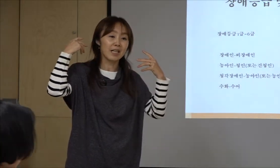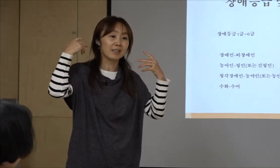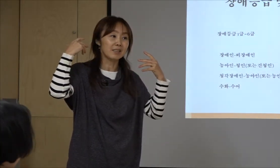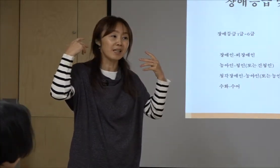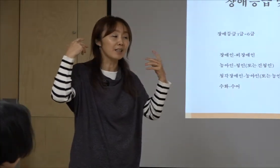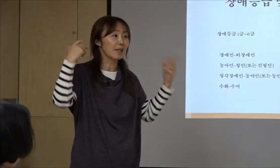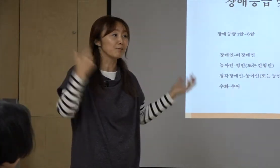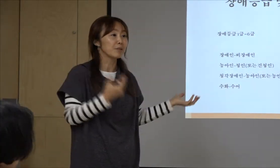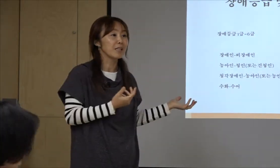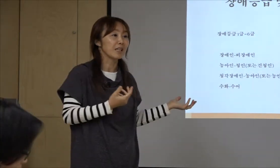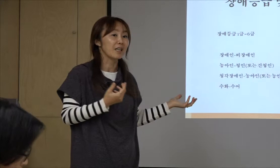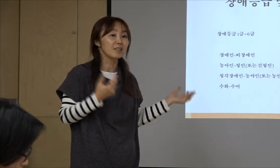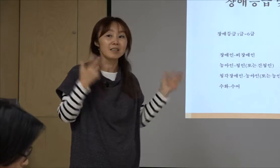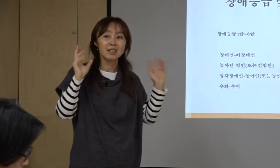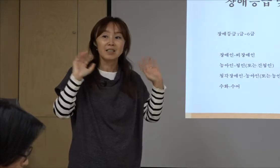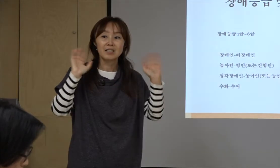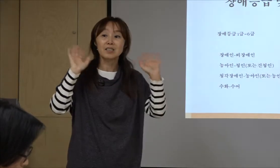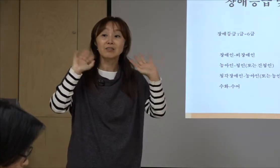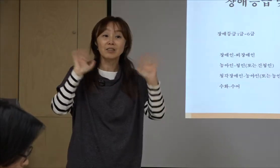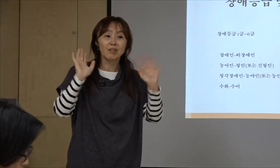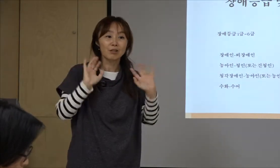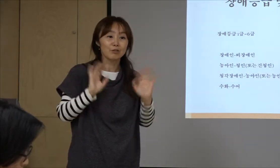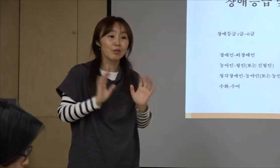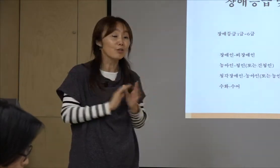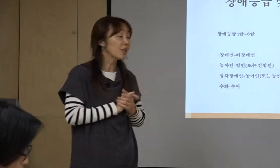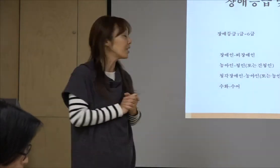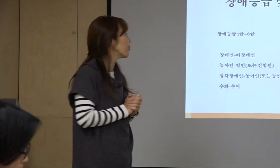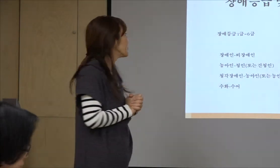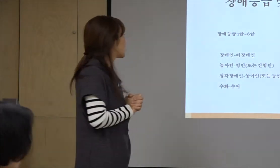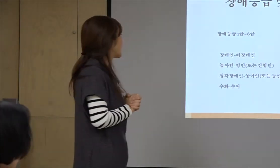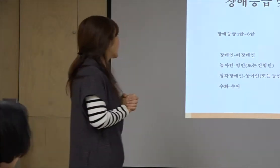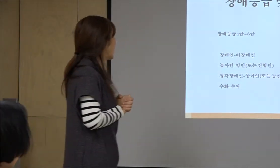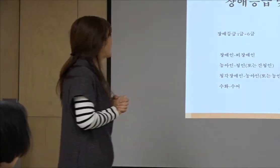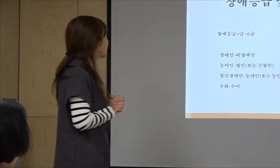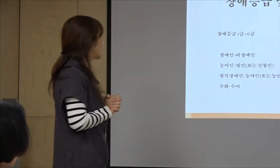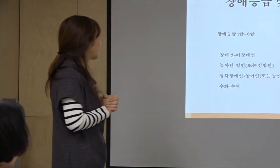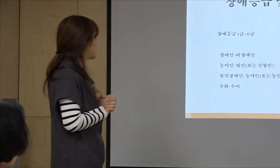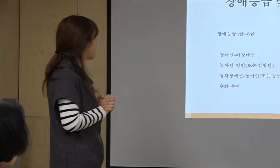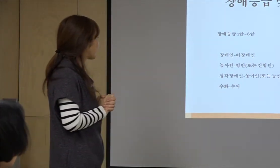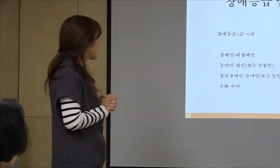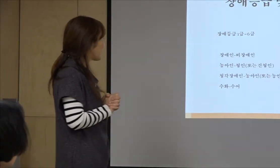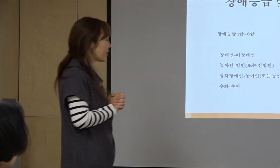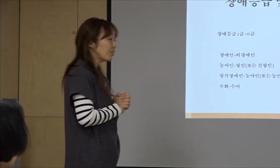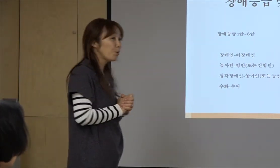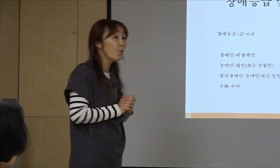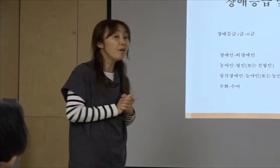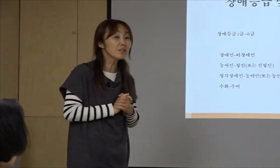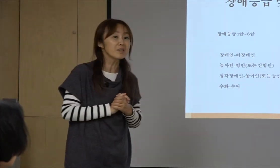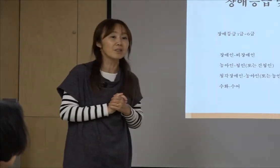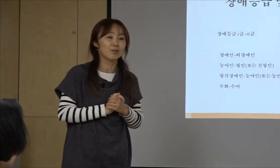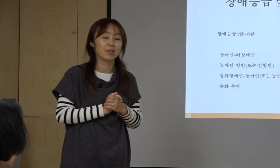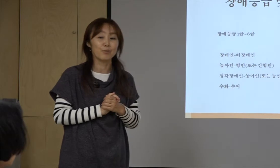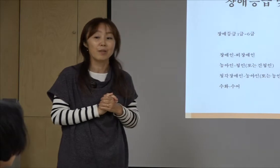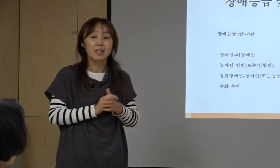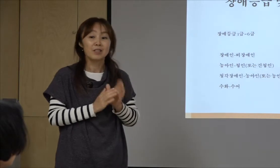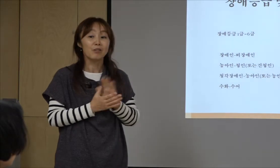않는 이상 대부분의 장애인은 지적 능력하고는 전혀 상관이 없는 장애들이 대부분이에요. 그 용어를 우리가 좀 정리를